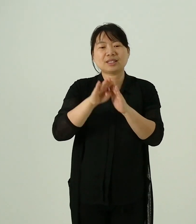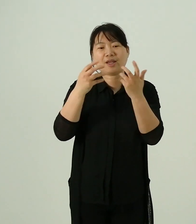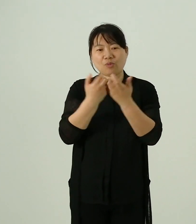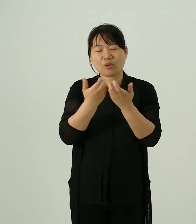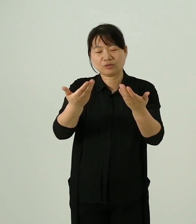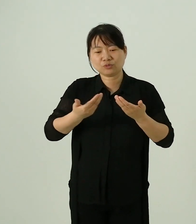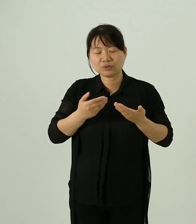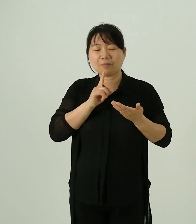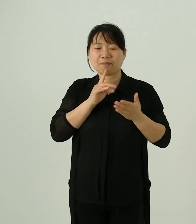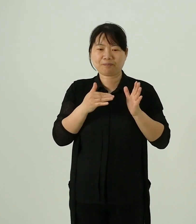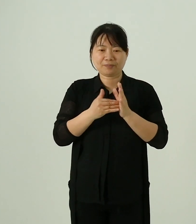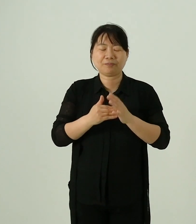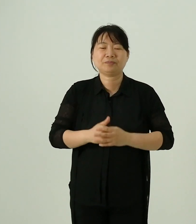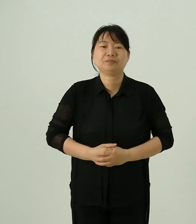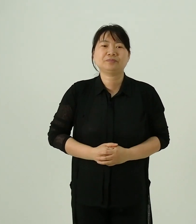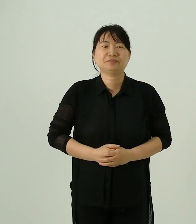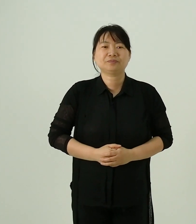채우시리라.